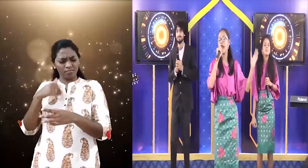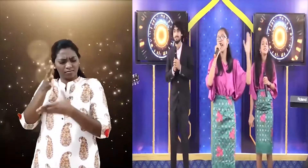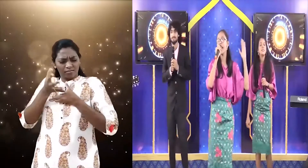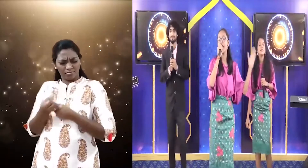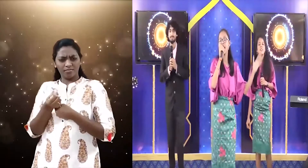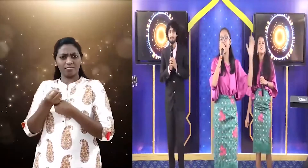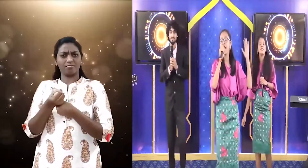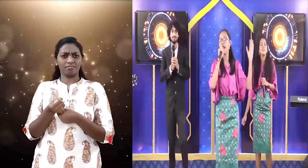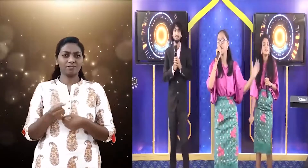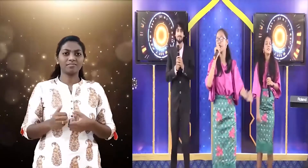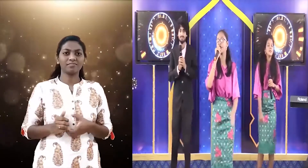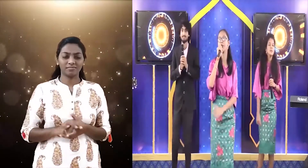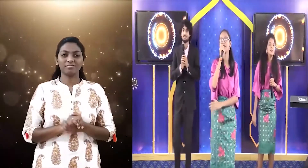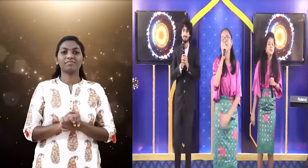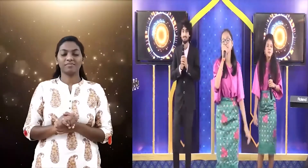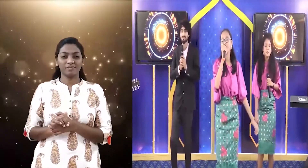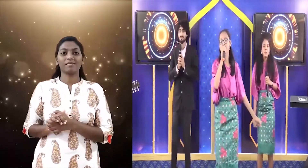यीशु में ही रहेंगे हम।